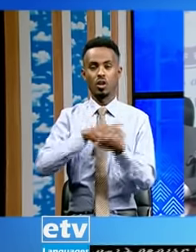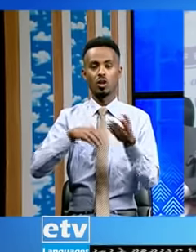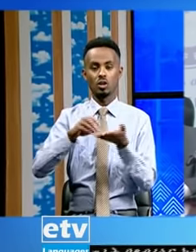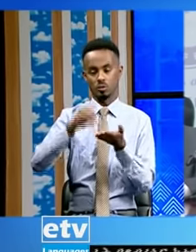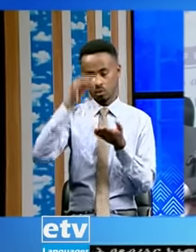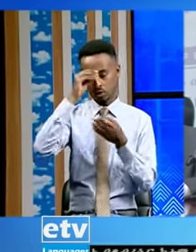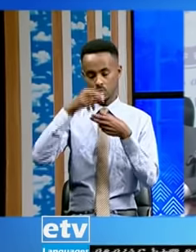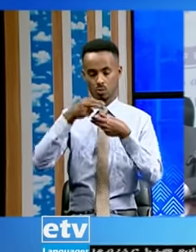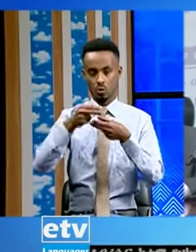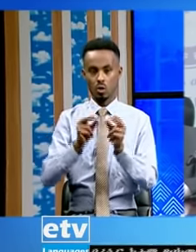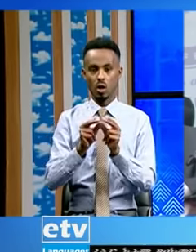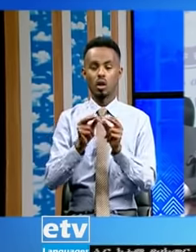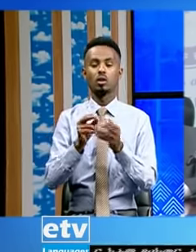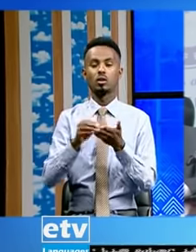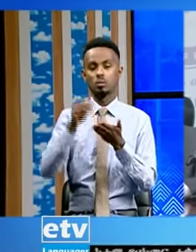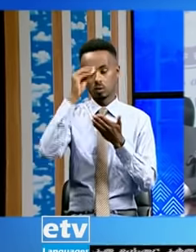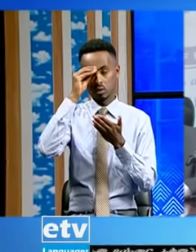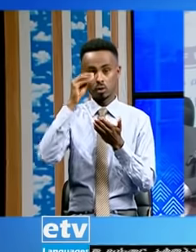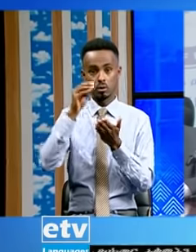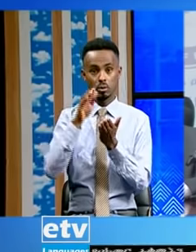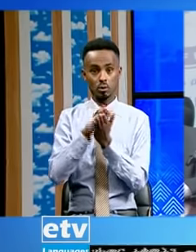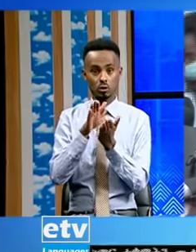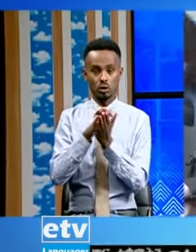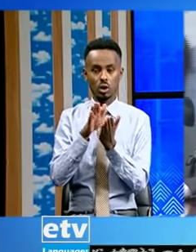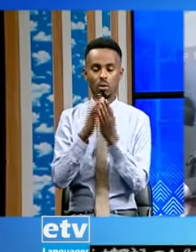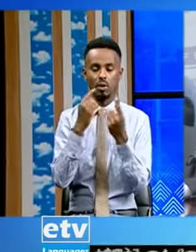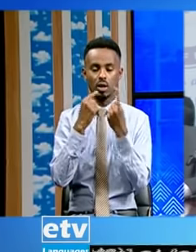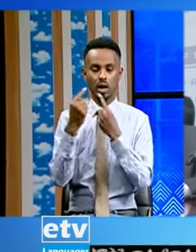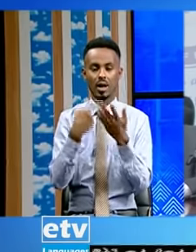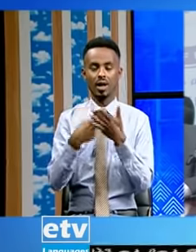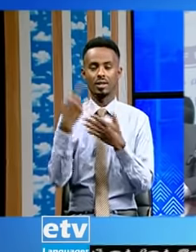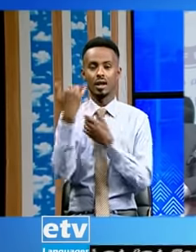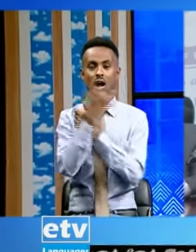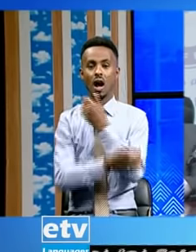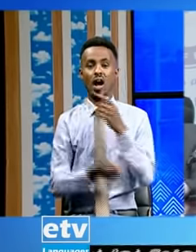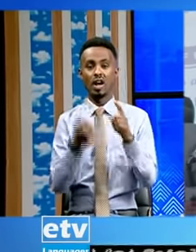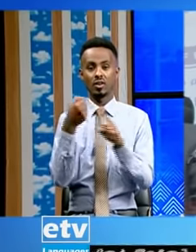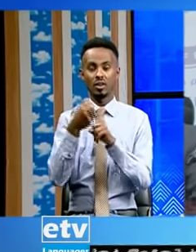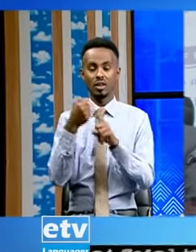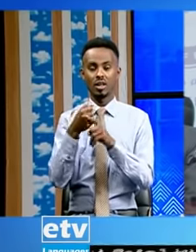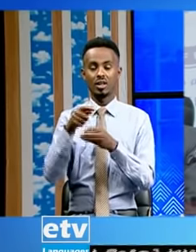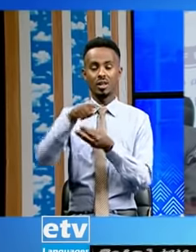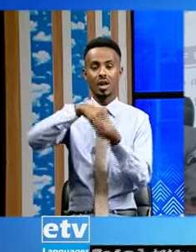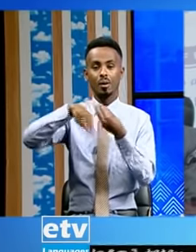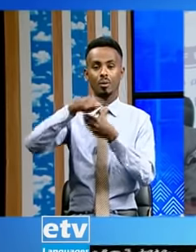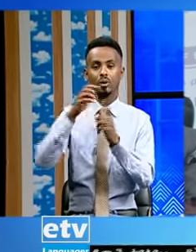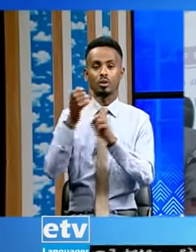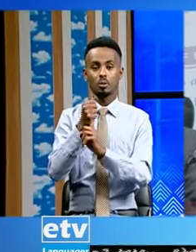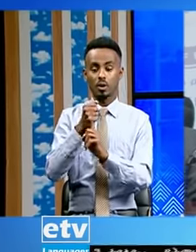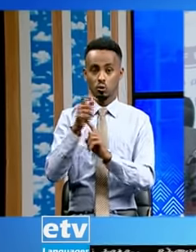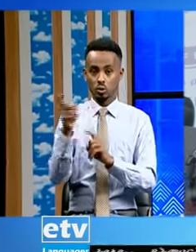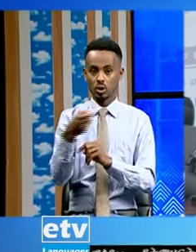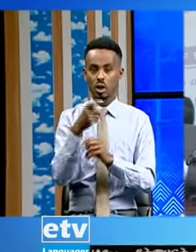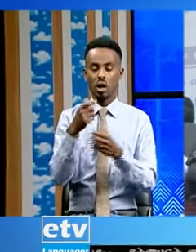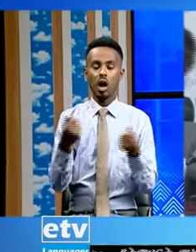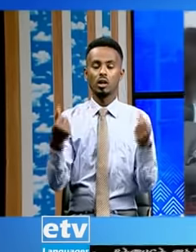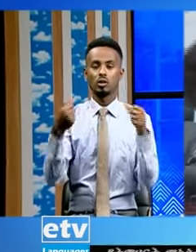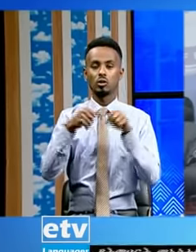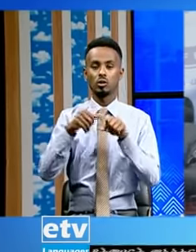ትምህርት ቢሮና ትምህርት ቤቶች ጋር በመመካከር ለዚህ ሀገራዊ ትግል እንዳካባቢው ተጨባጭ ሁኔታ